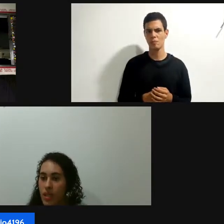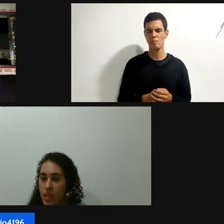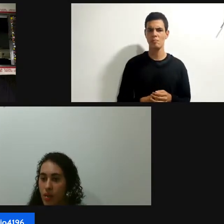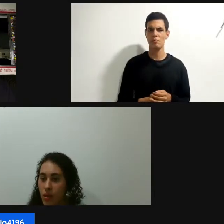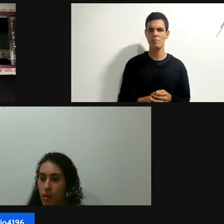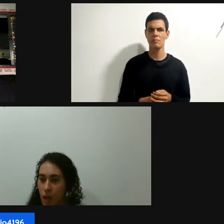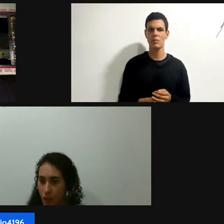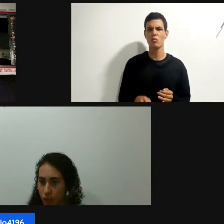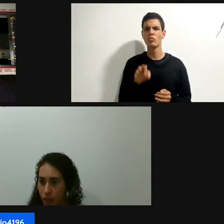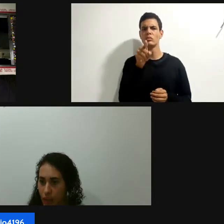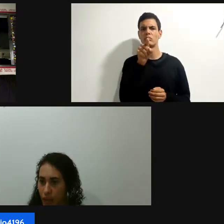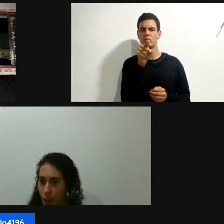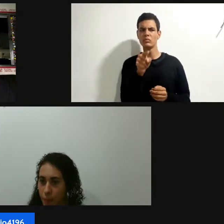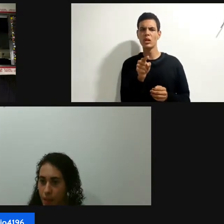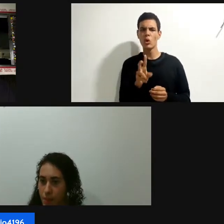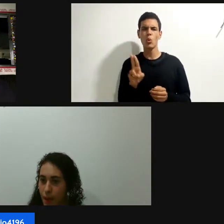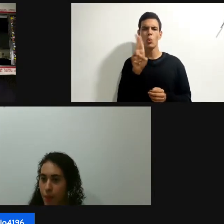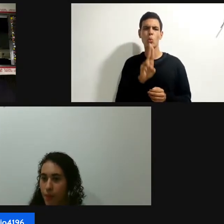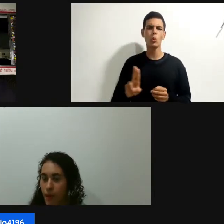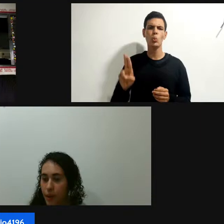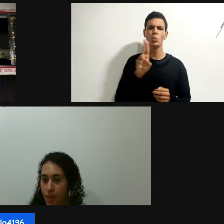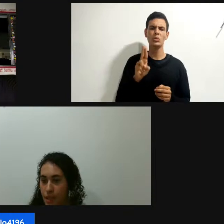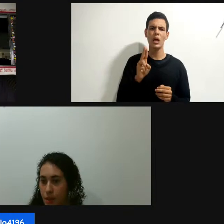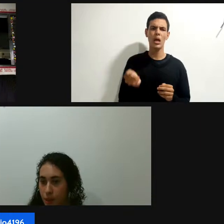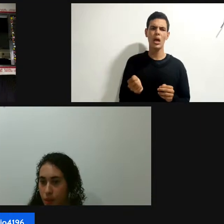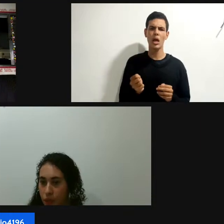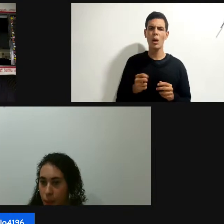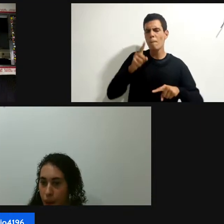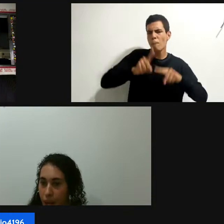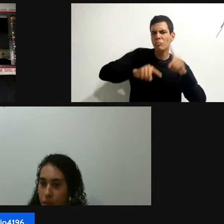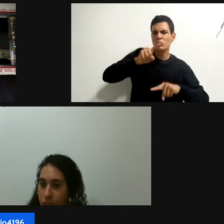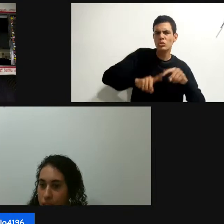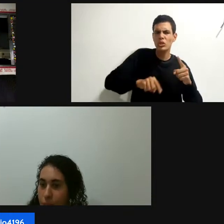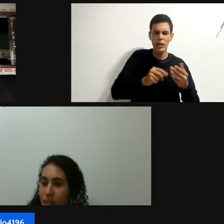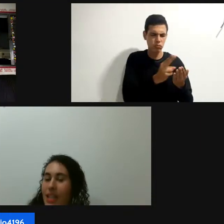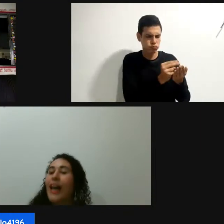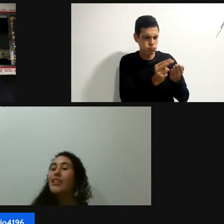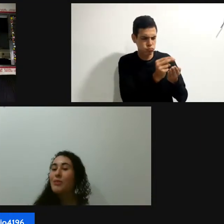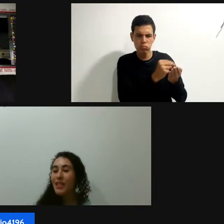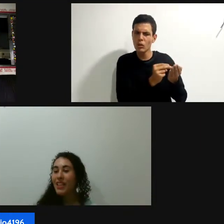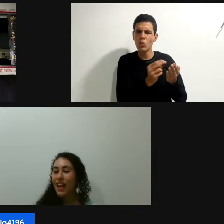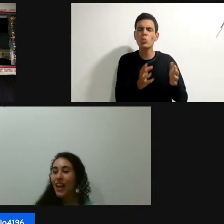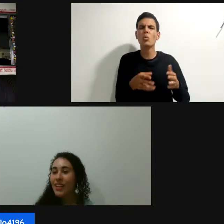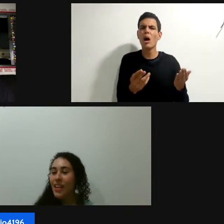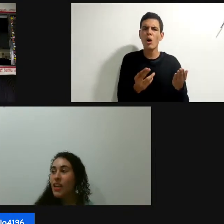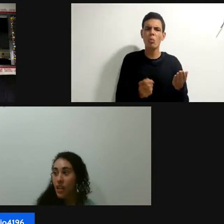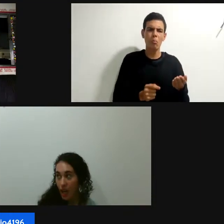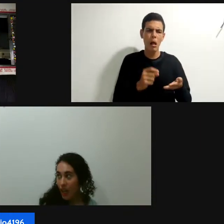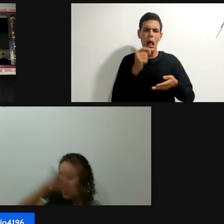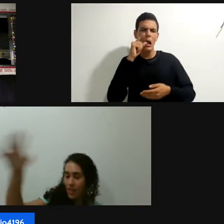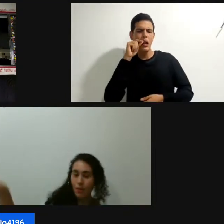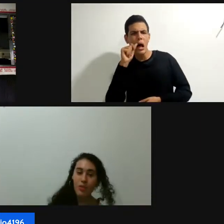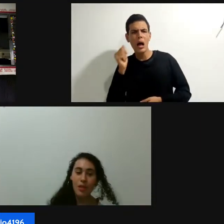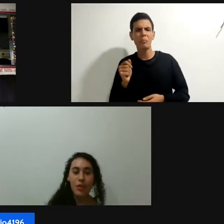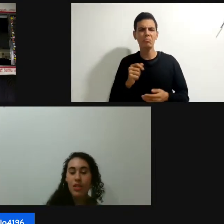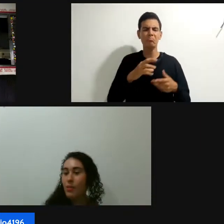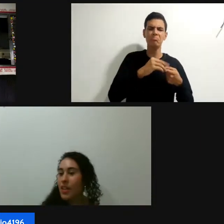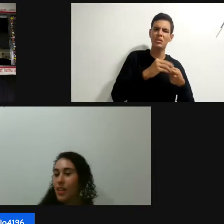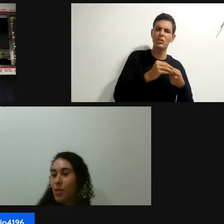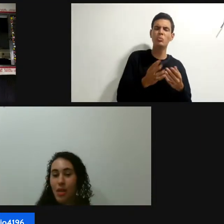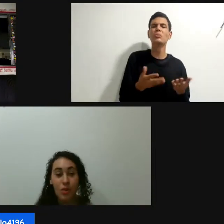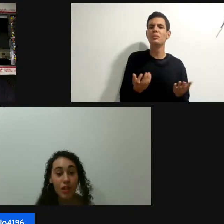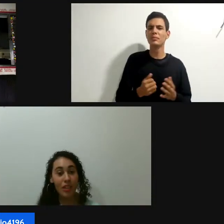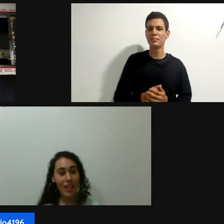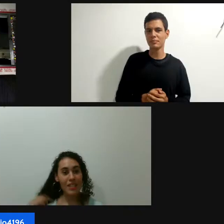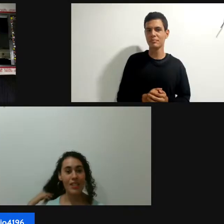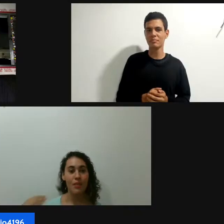o desenho? Foi a lápis? Parabéns pelo trabalho e acessibilidade. Obrigada. Agradeço meus amigos também que